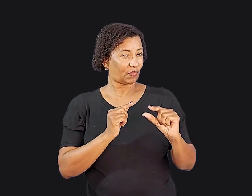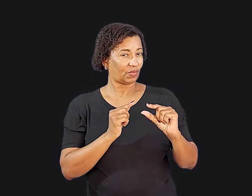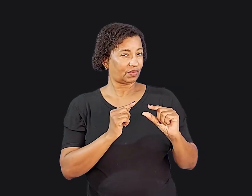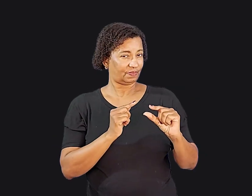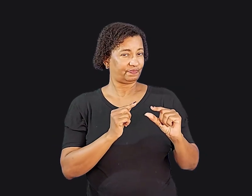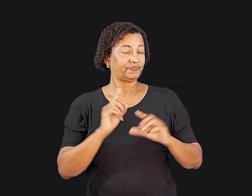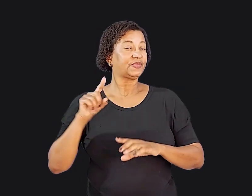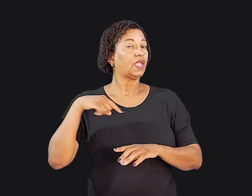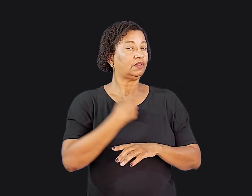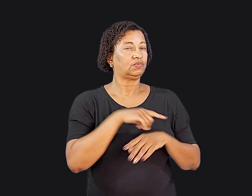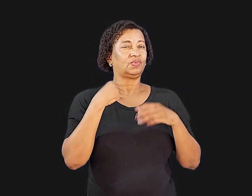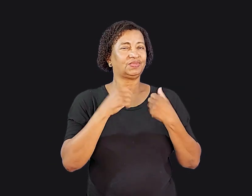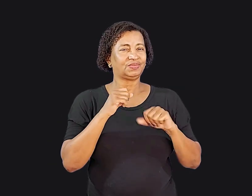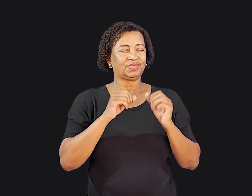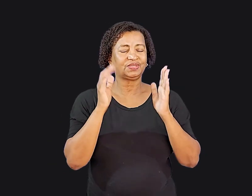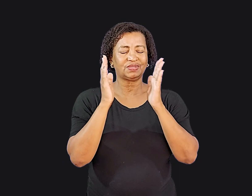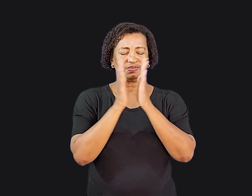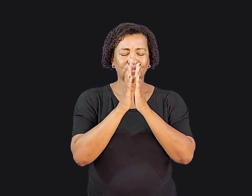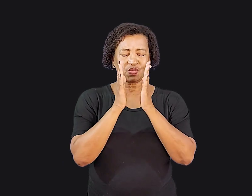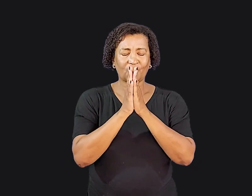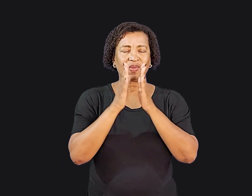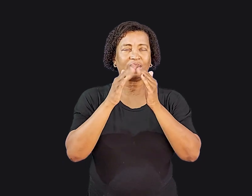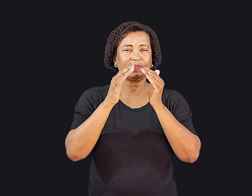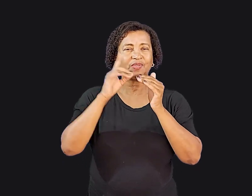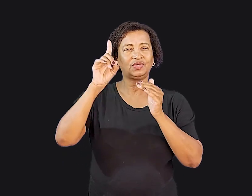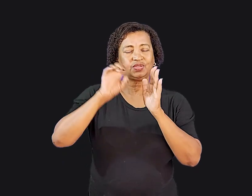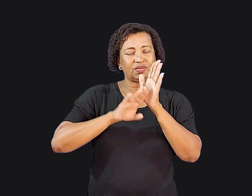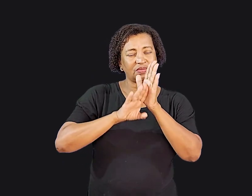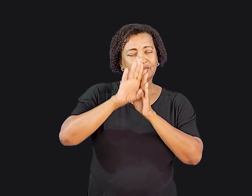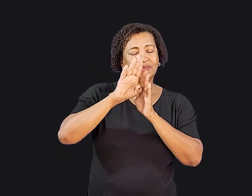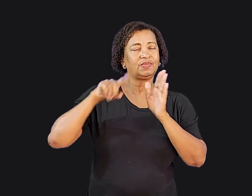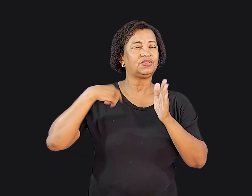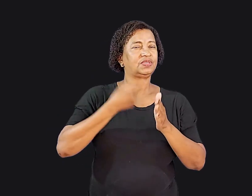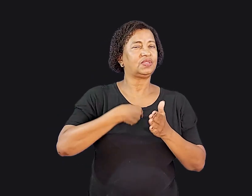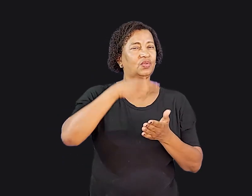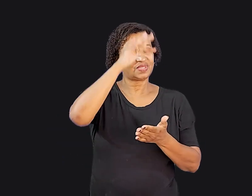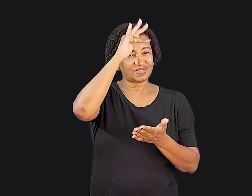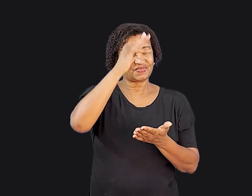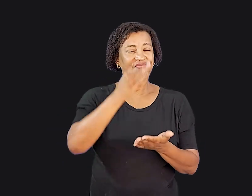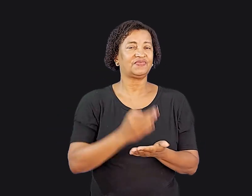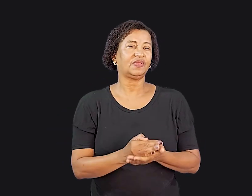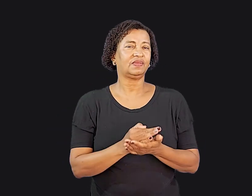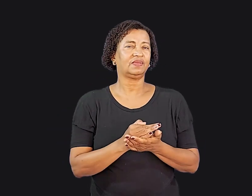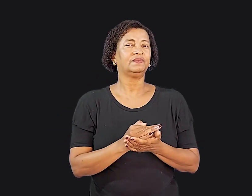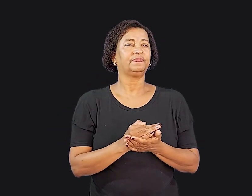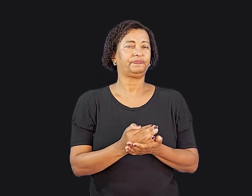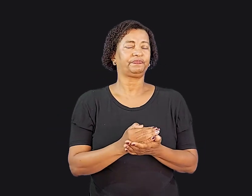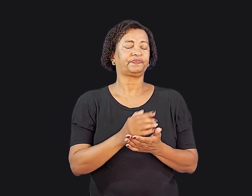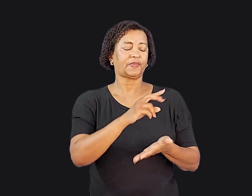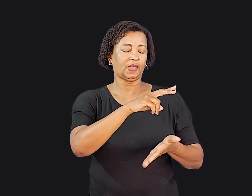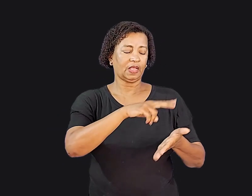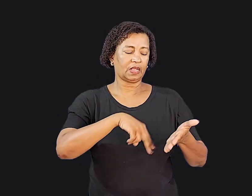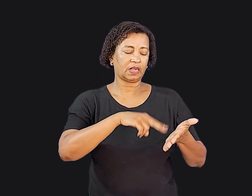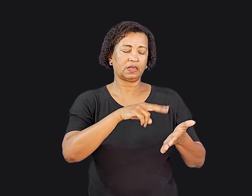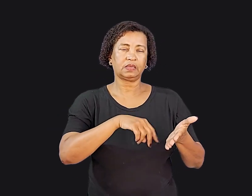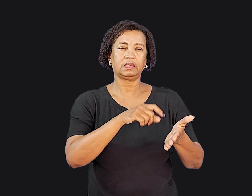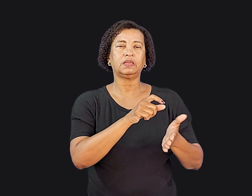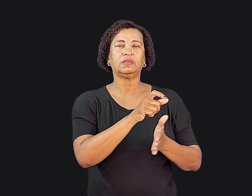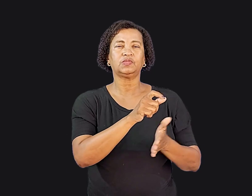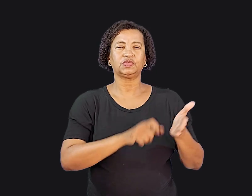nós, hein? Devemos orar pedindo que Deus aumente nosso nível de fé e diminua nossa incredulidade. Lemos em Mateus capítulo 18, versículo